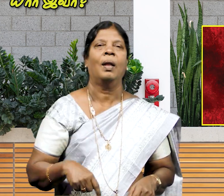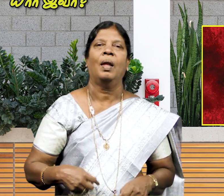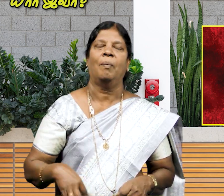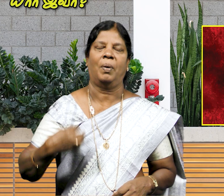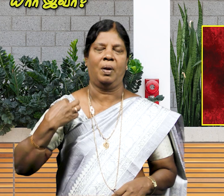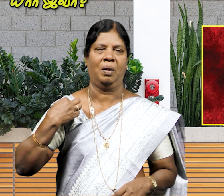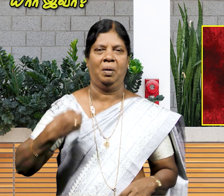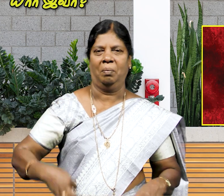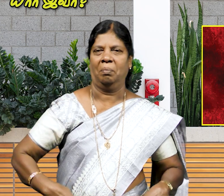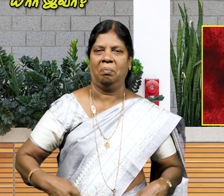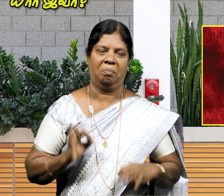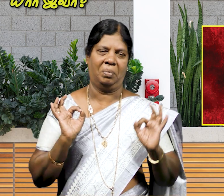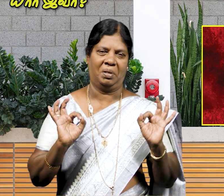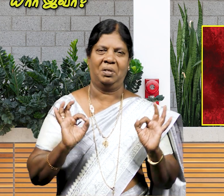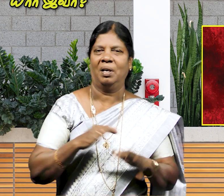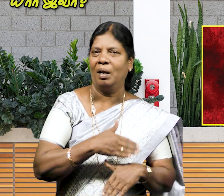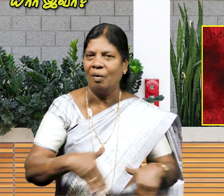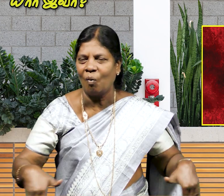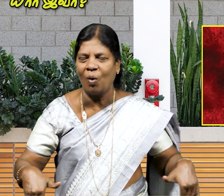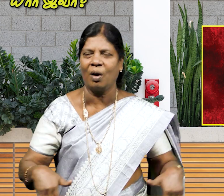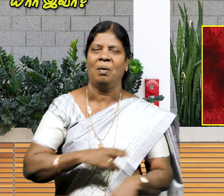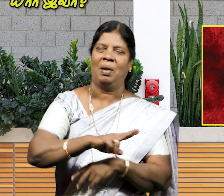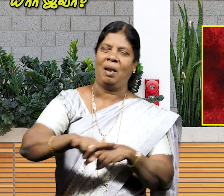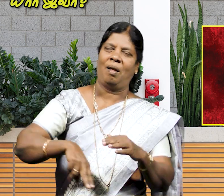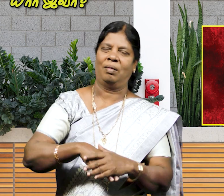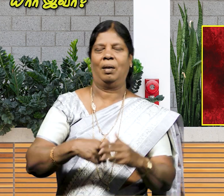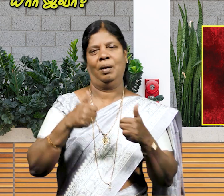நாகரிகத்தில் உச்சமாயிருக்கிறவர்களுடைய பார்வையில்